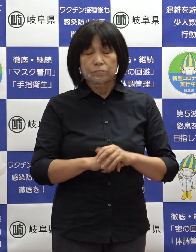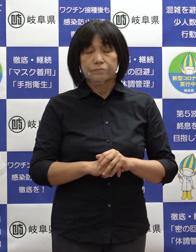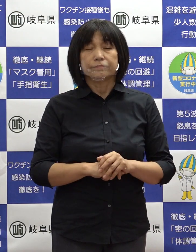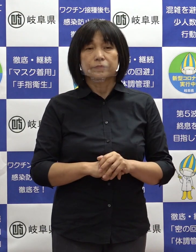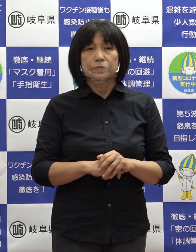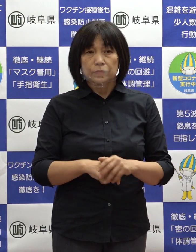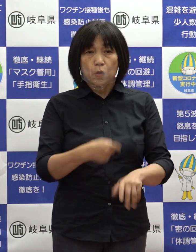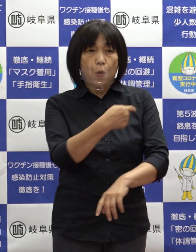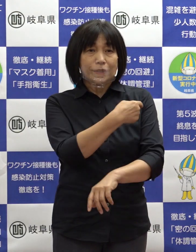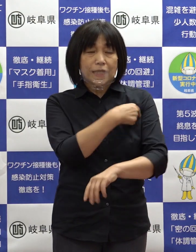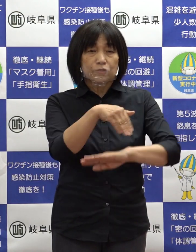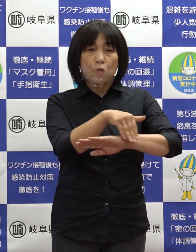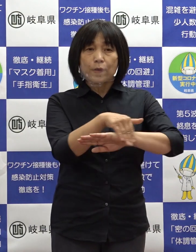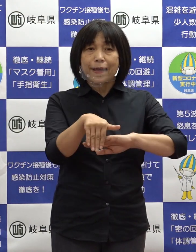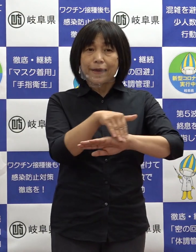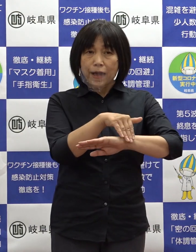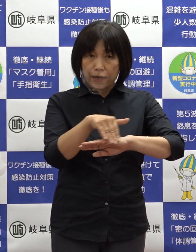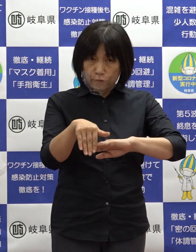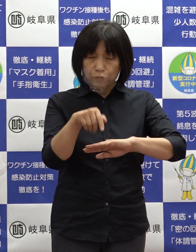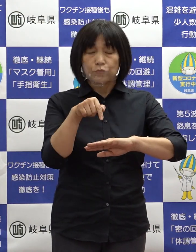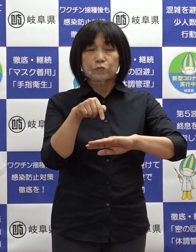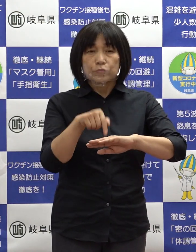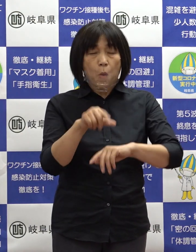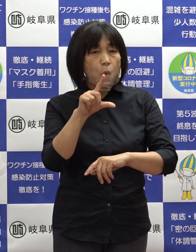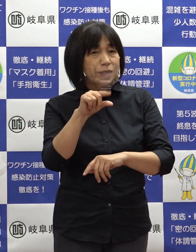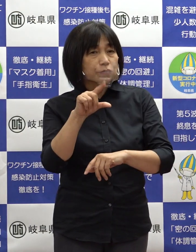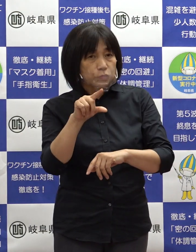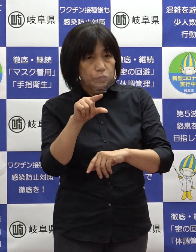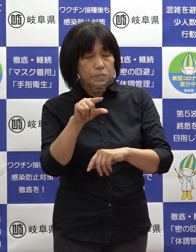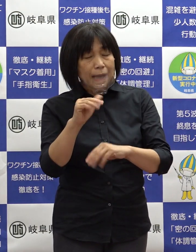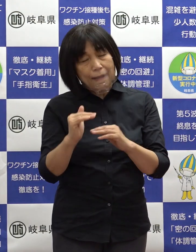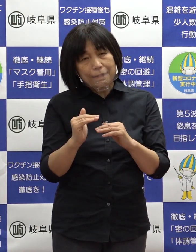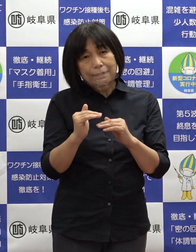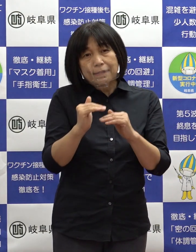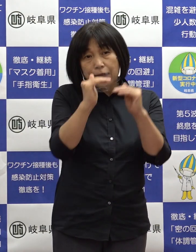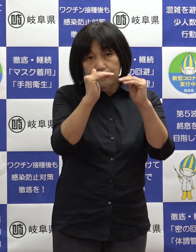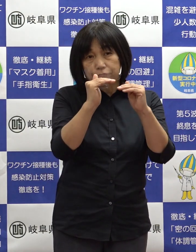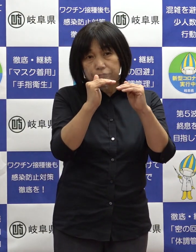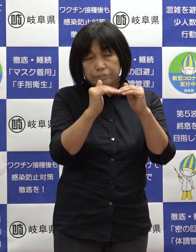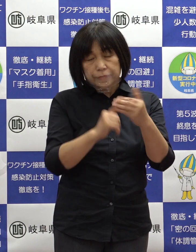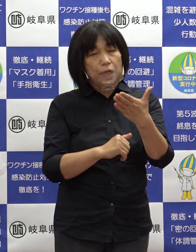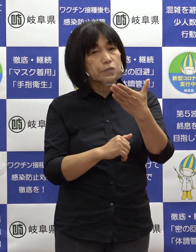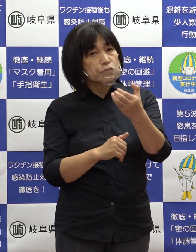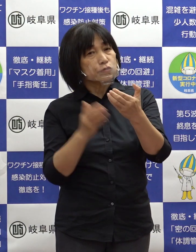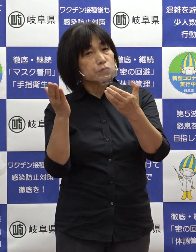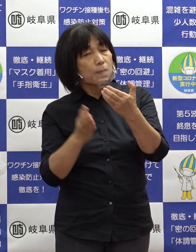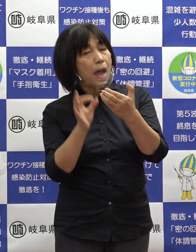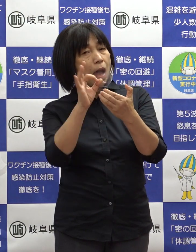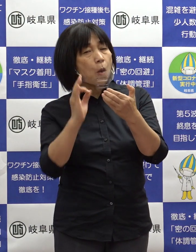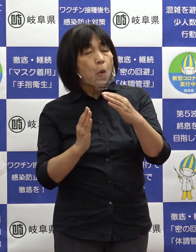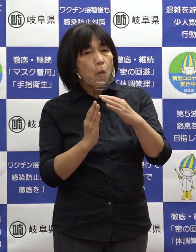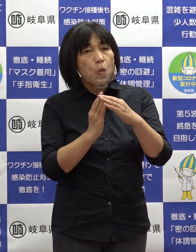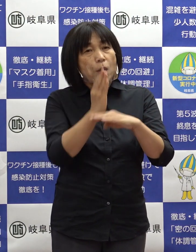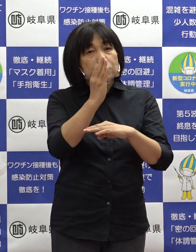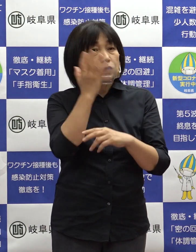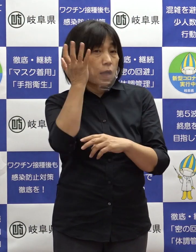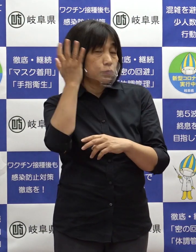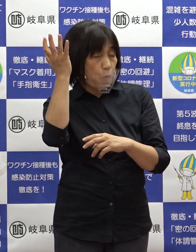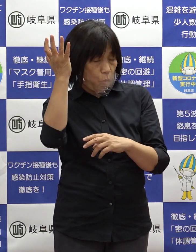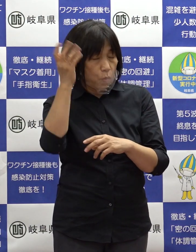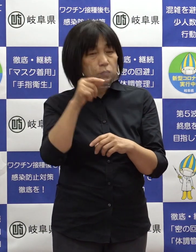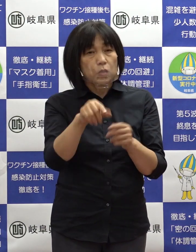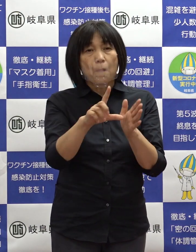計画率 88% がさらに9割あるいは9割を超えるということも十分予想されるところでありますので、そうなり